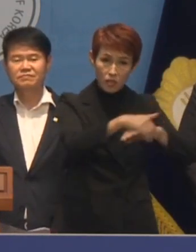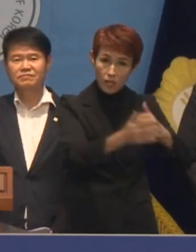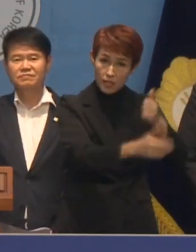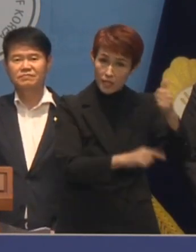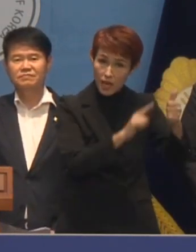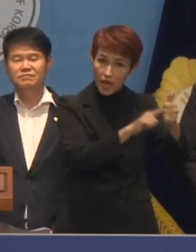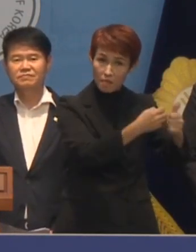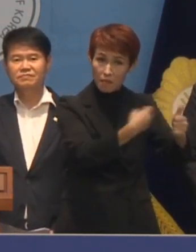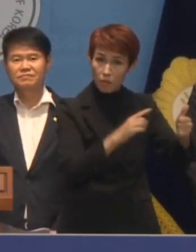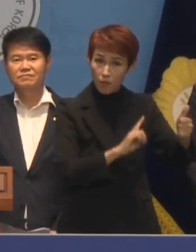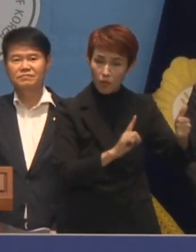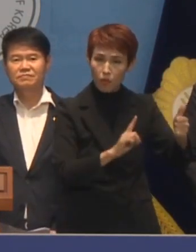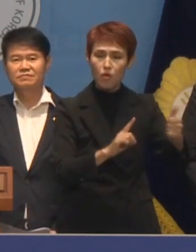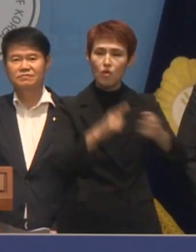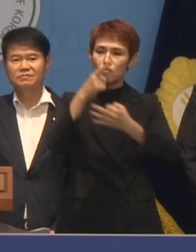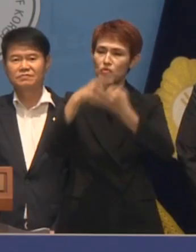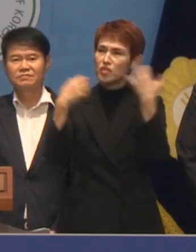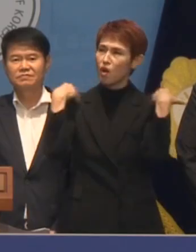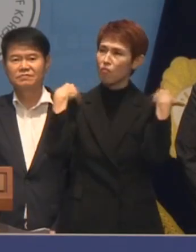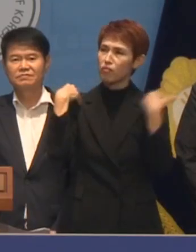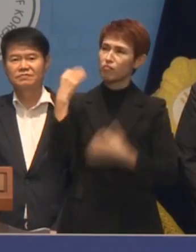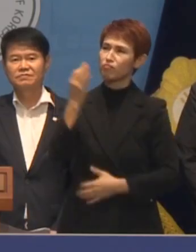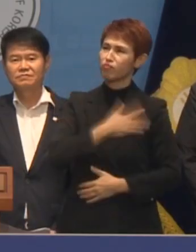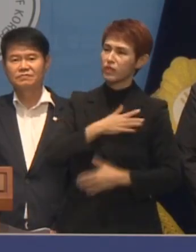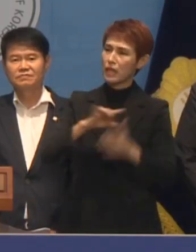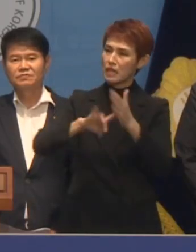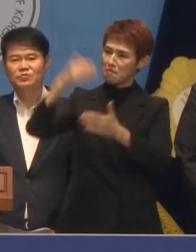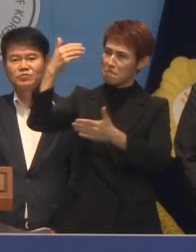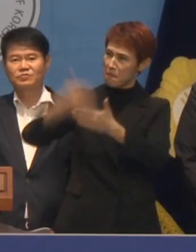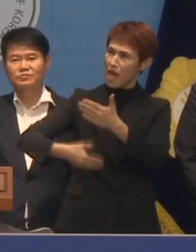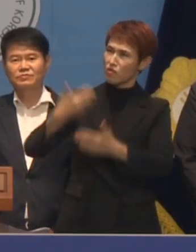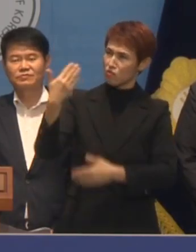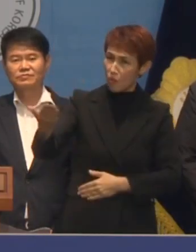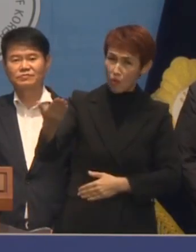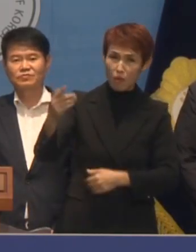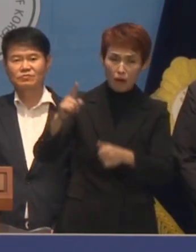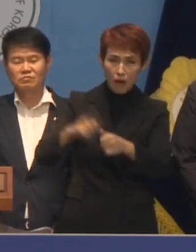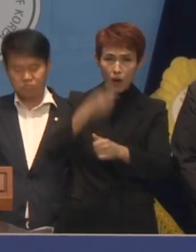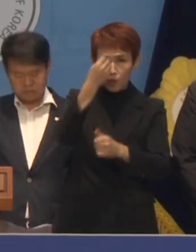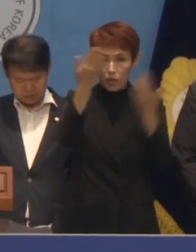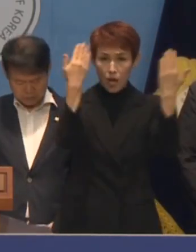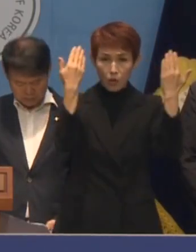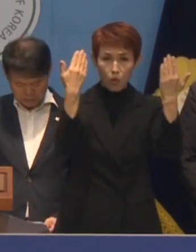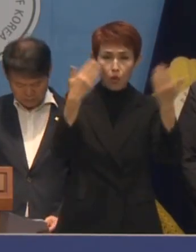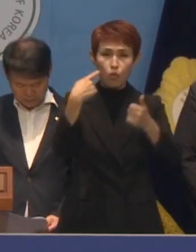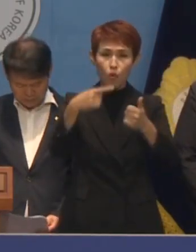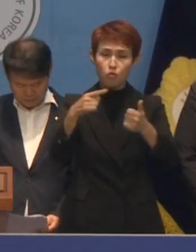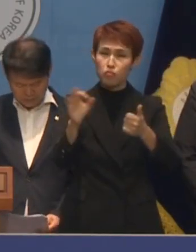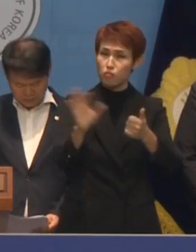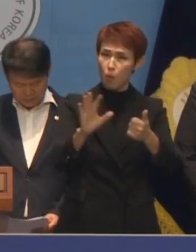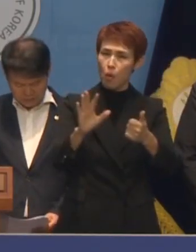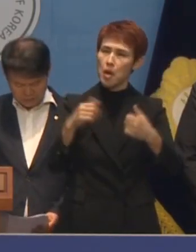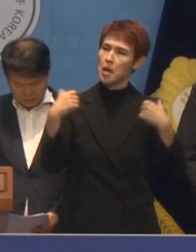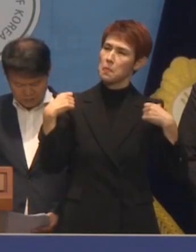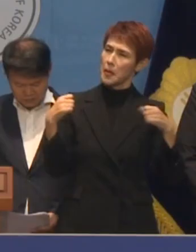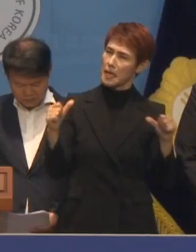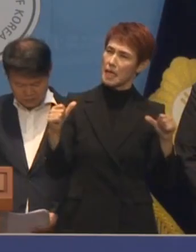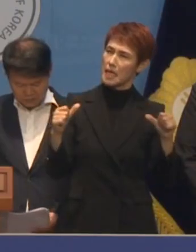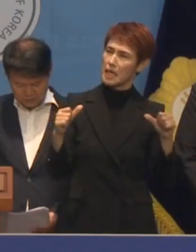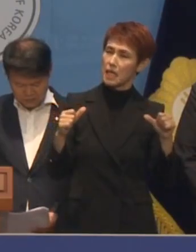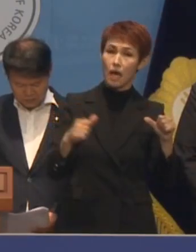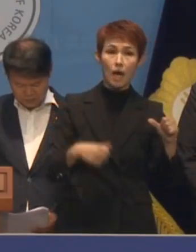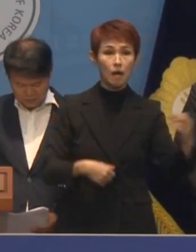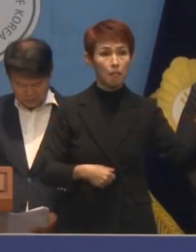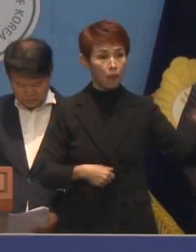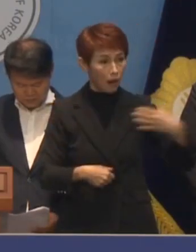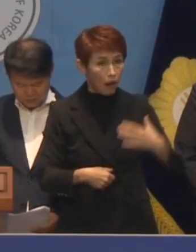정부는 부자들의 세금을 깎아주느라 고등학교 무상교육을 포기하는 것이냐고